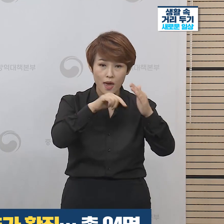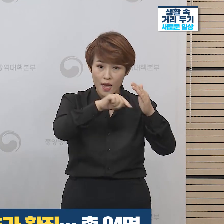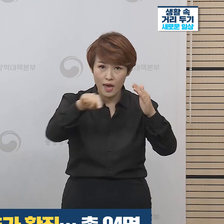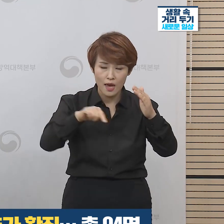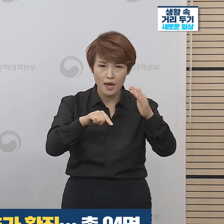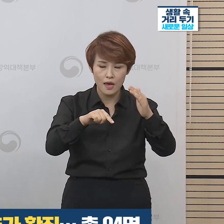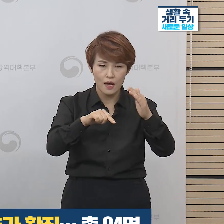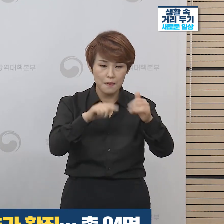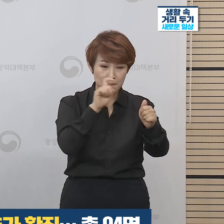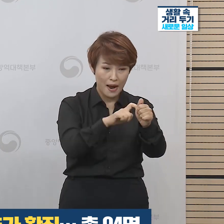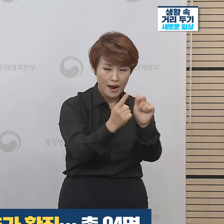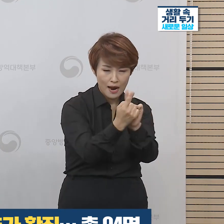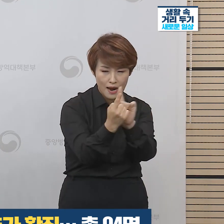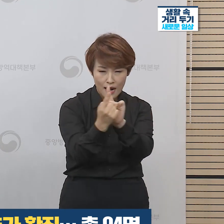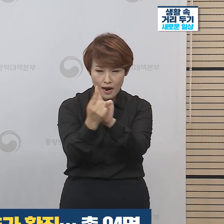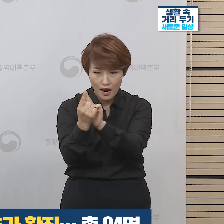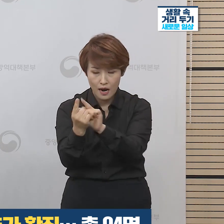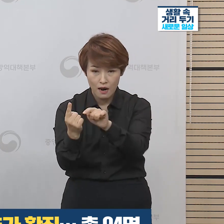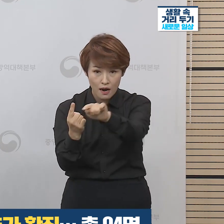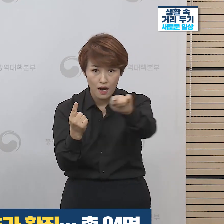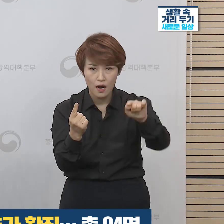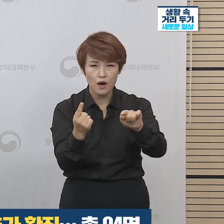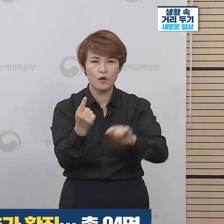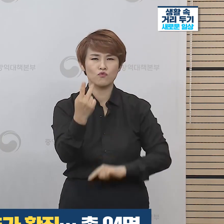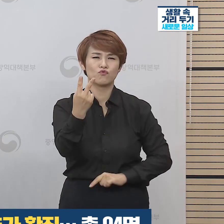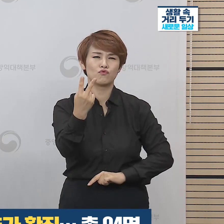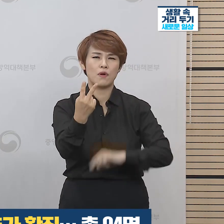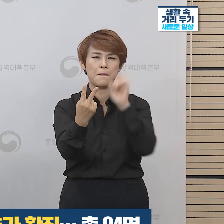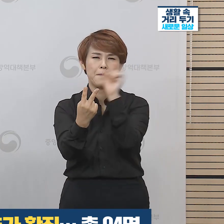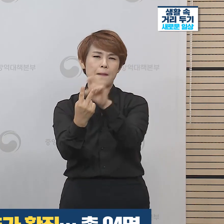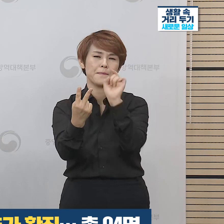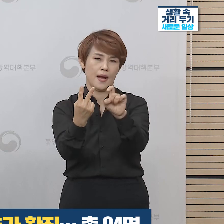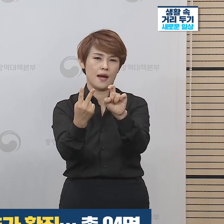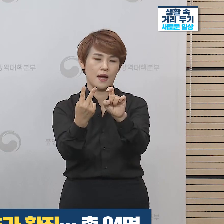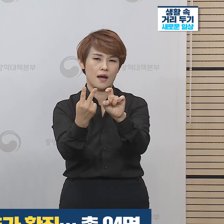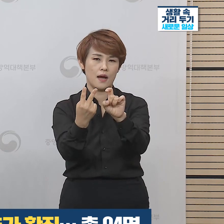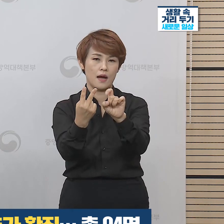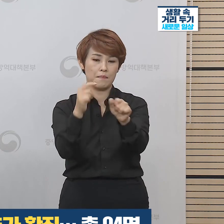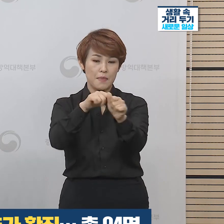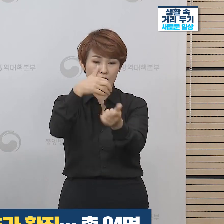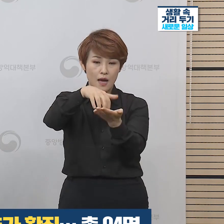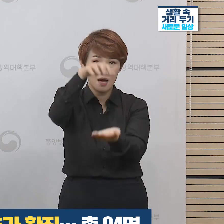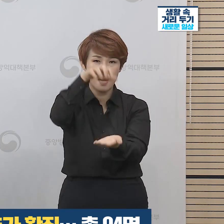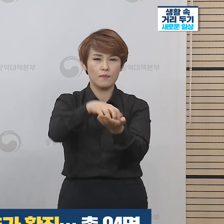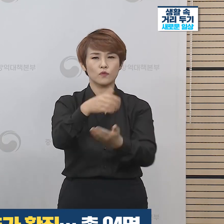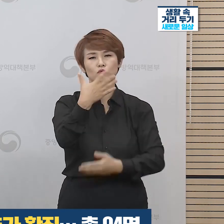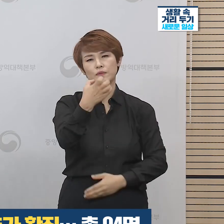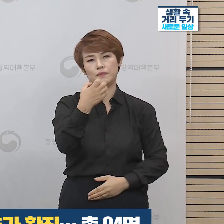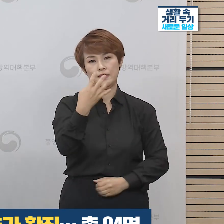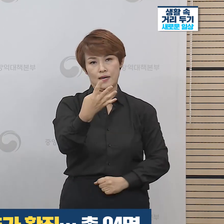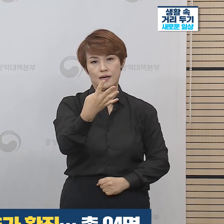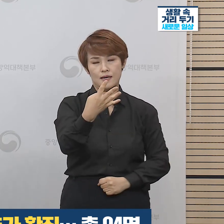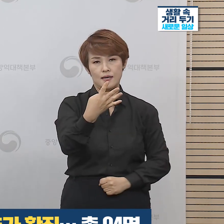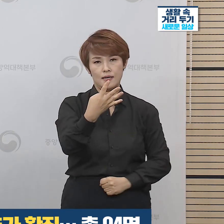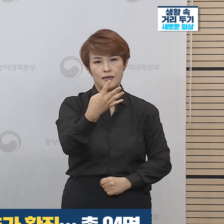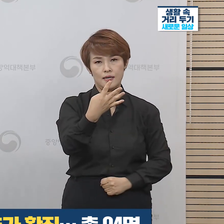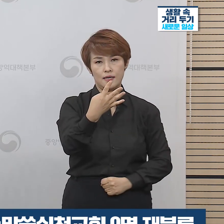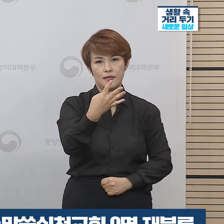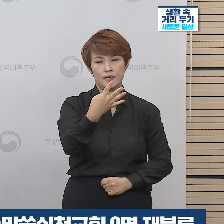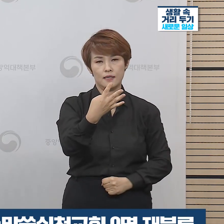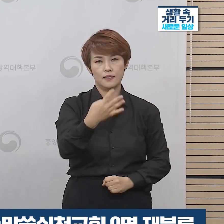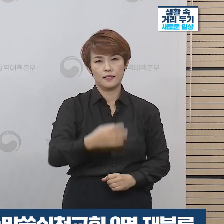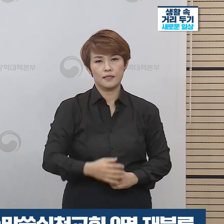접촉자 관리 중이던 2명이 휴가로 확진 되어서 총 93명이 확진 되었습니다